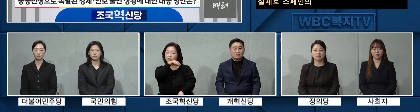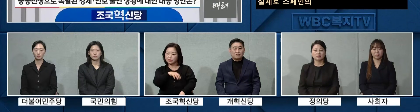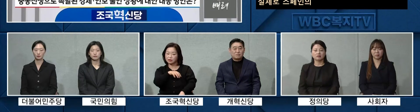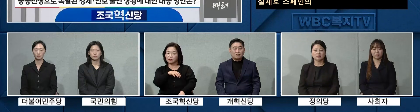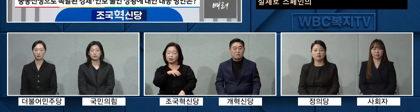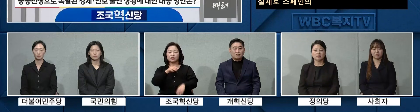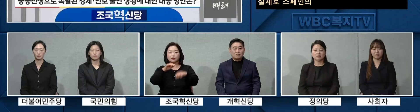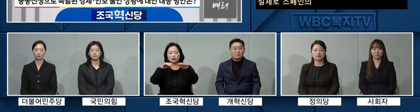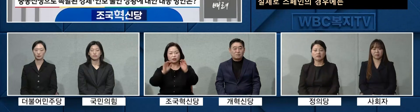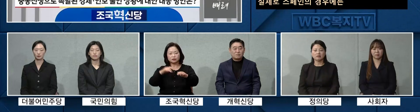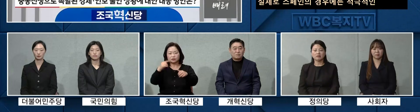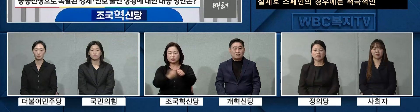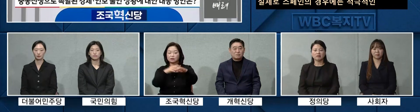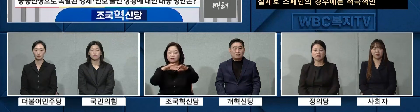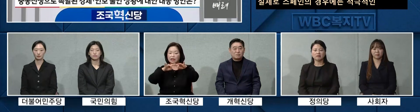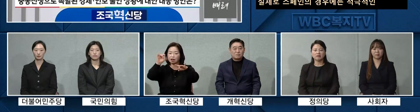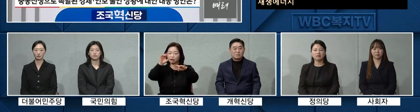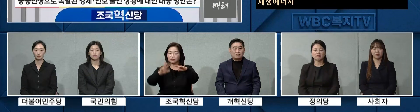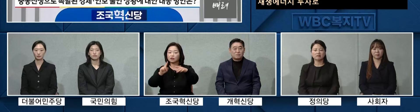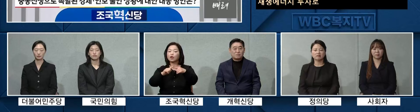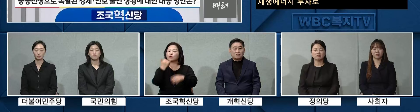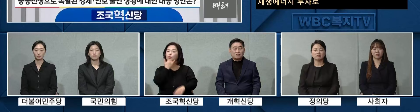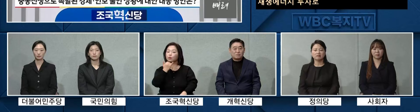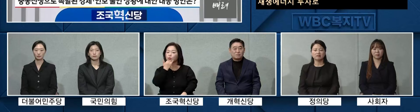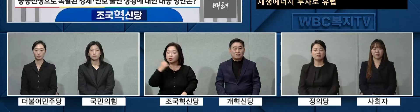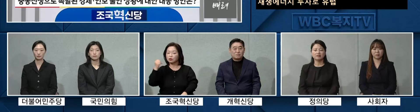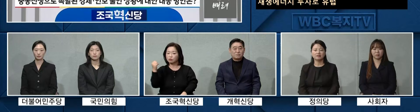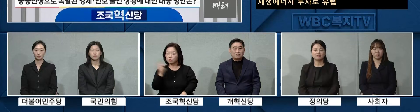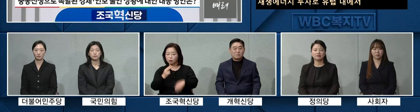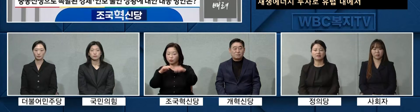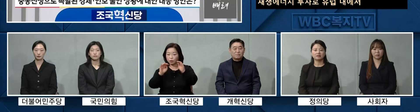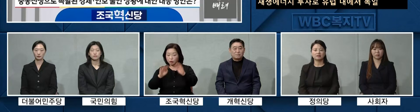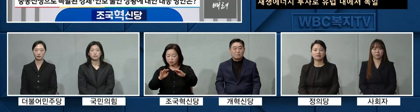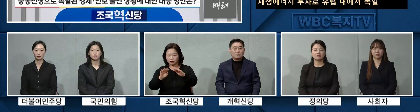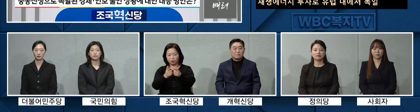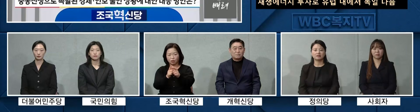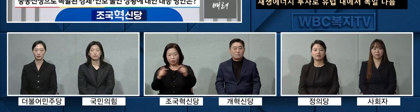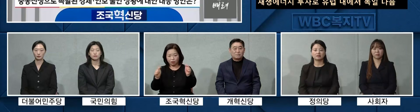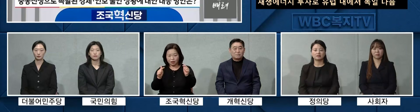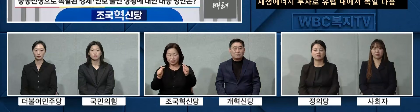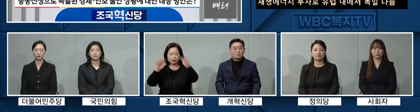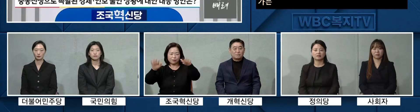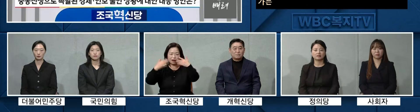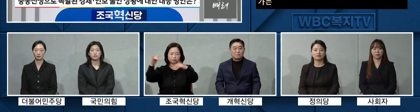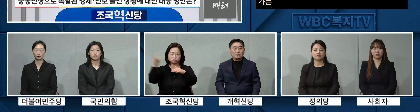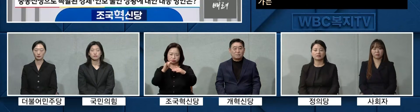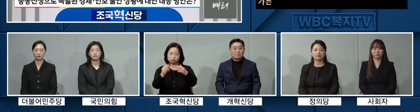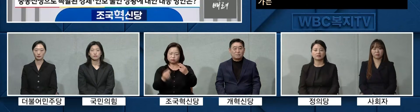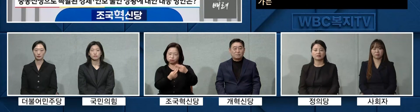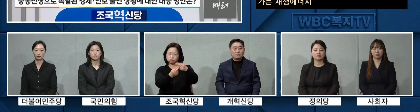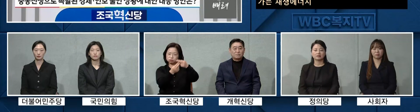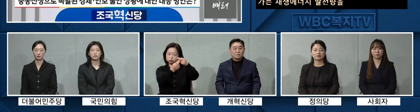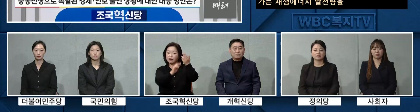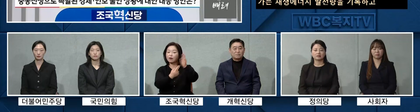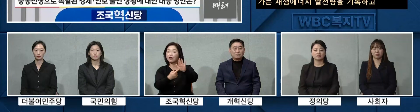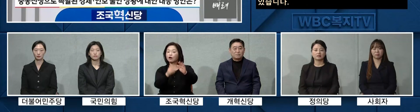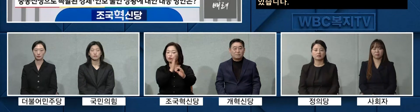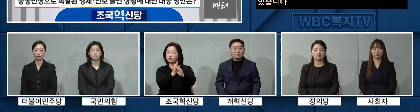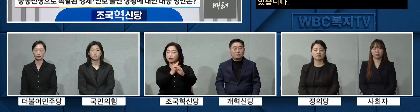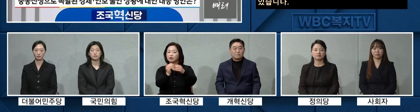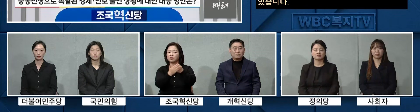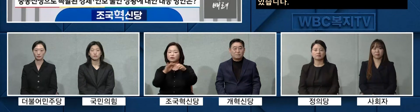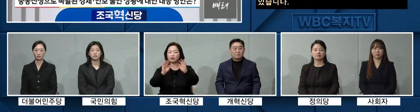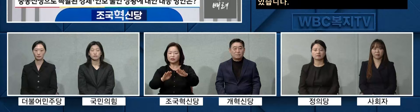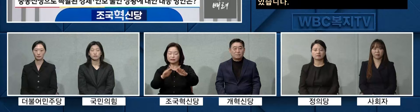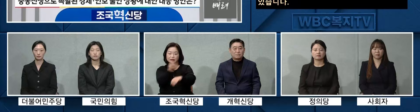재생에너지 투자로 유럽 내에서 독일 다음가는 재생에너지 발전량을 기록하고 있습니다. 그 결과